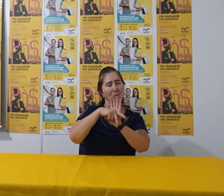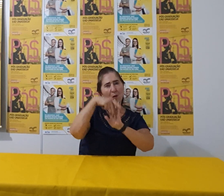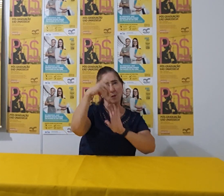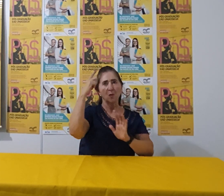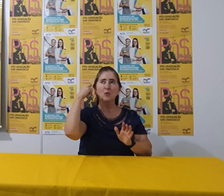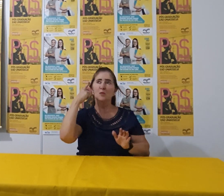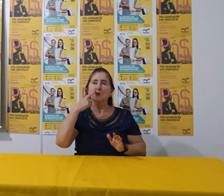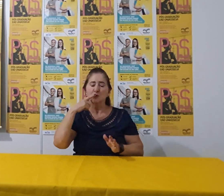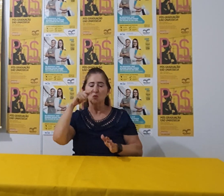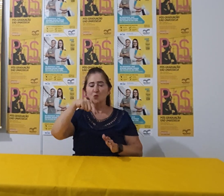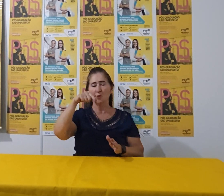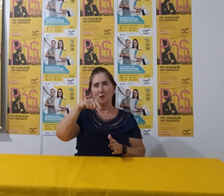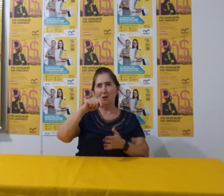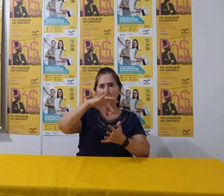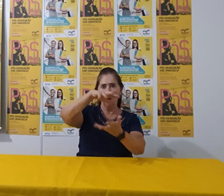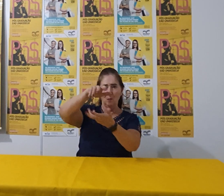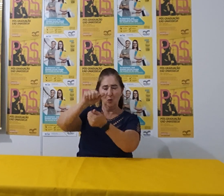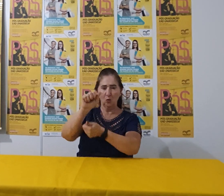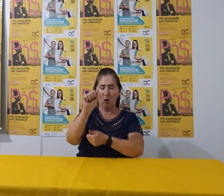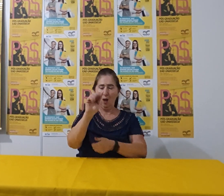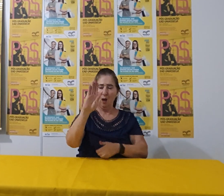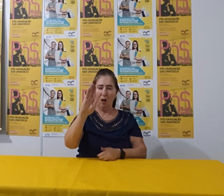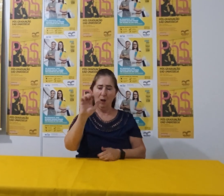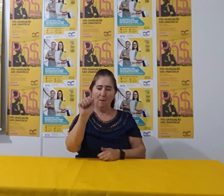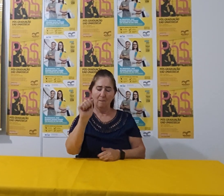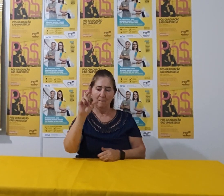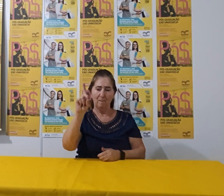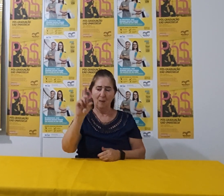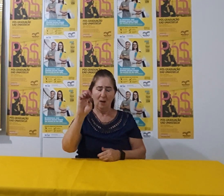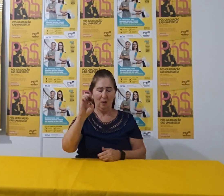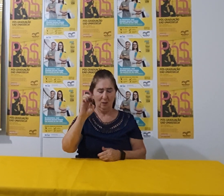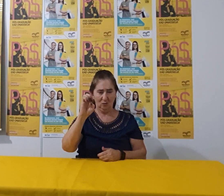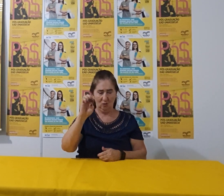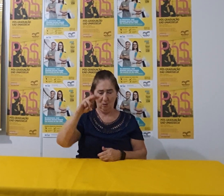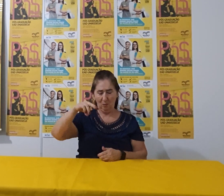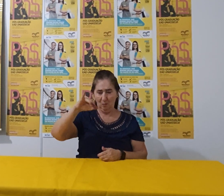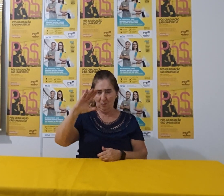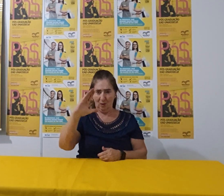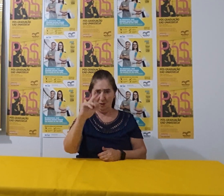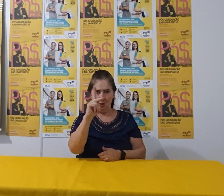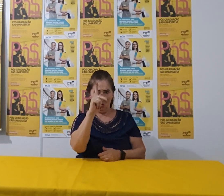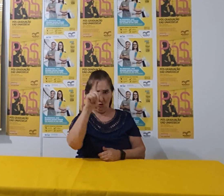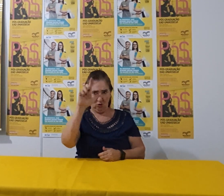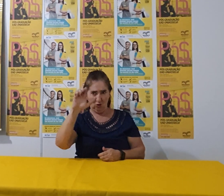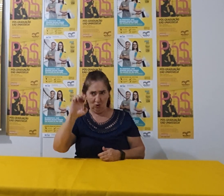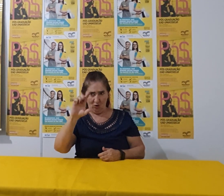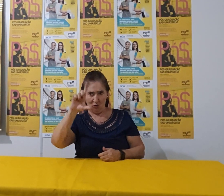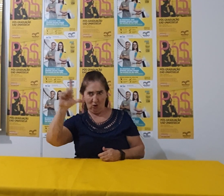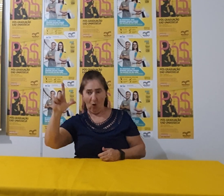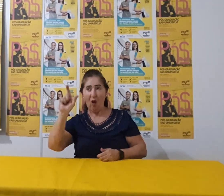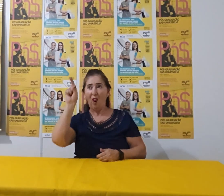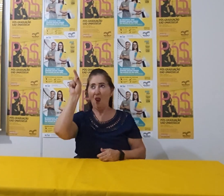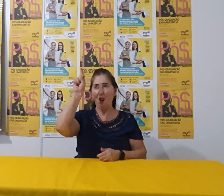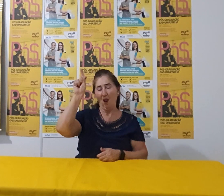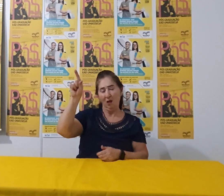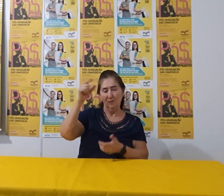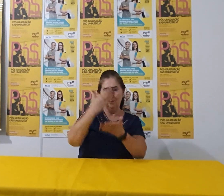mundo, a Abade Michel. Lá utilizava-se a língua